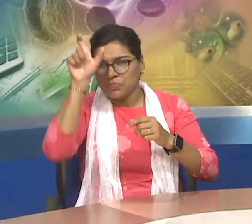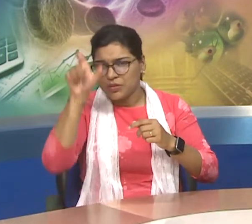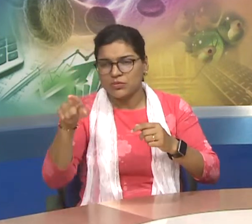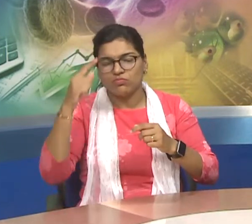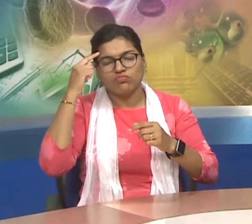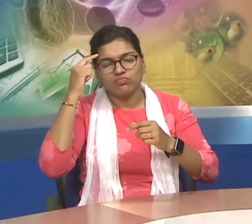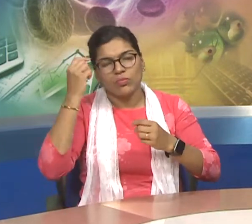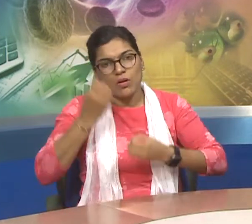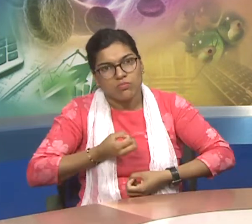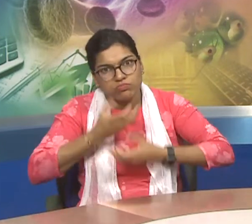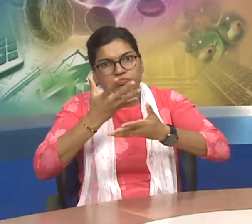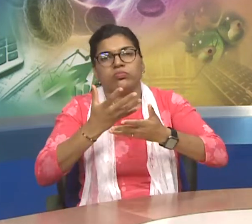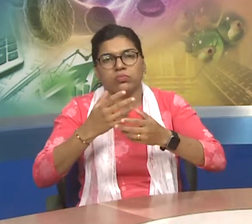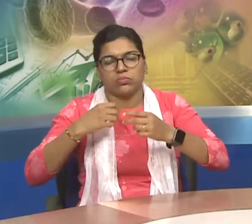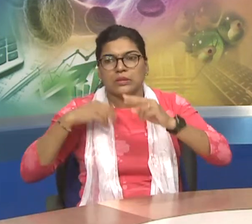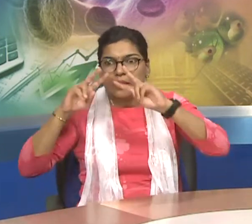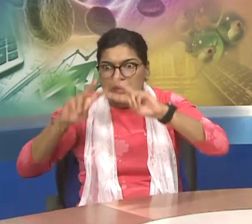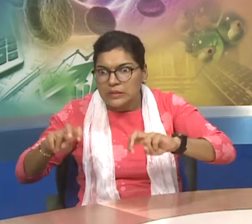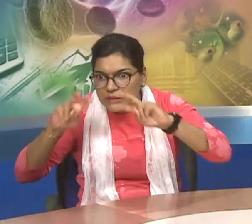book repair,